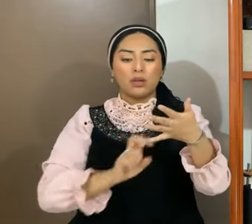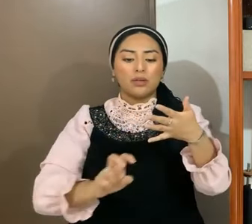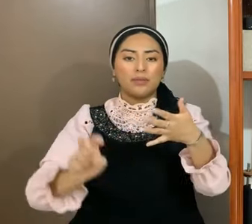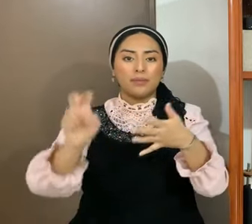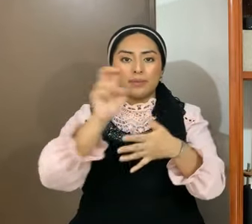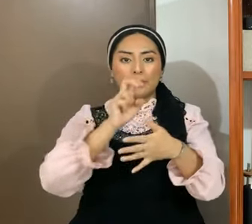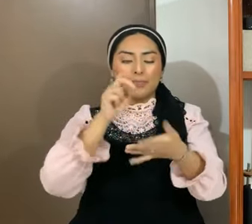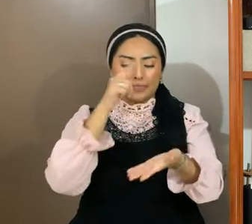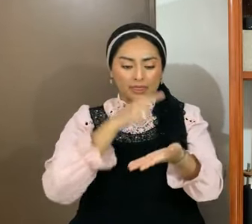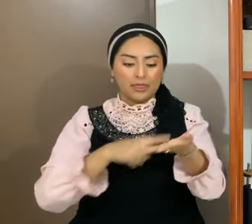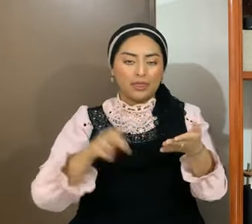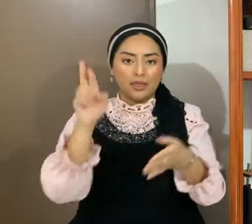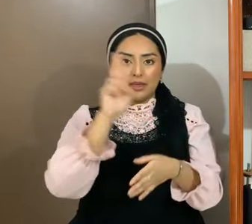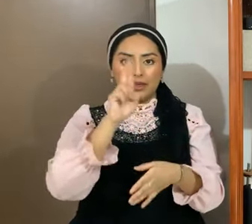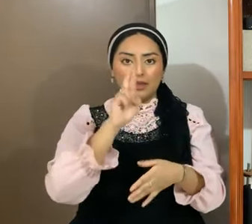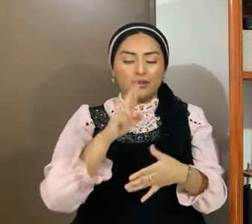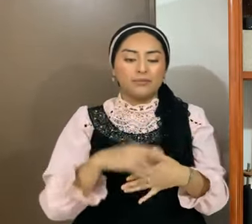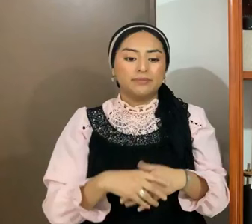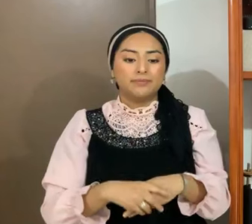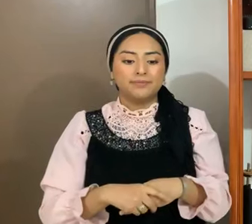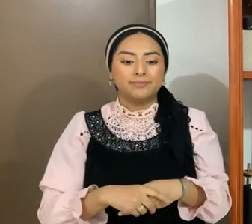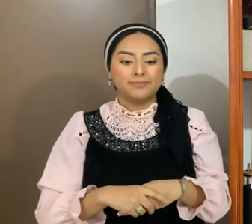Vamos a Apocalipsis